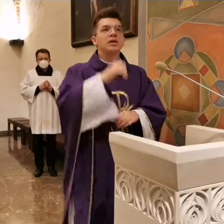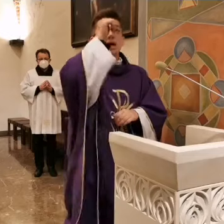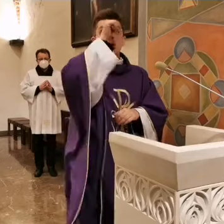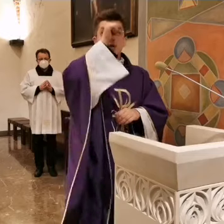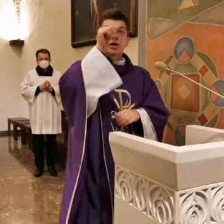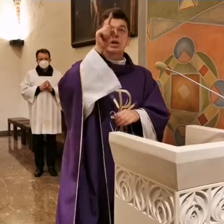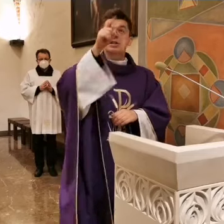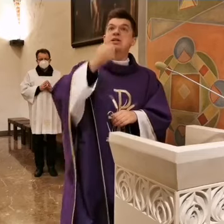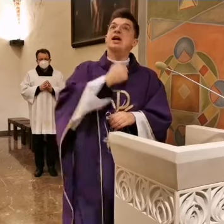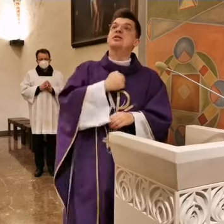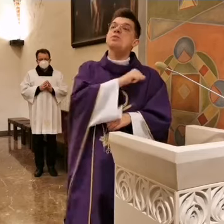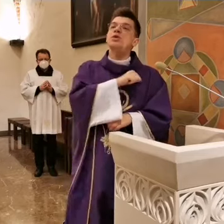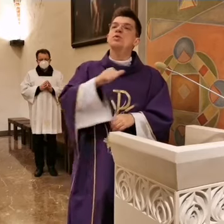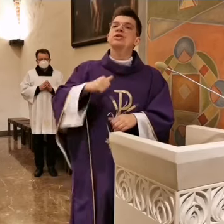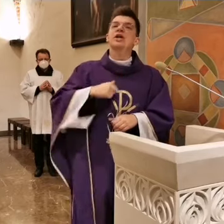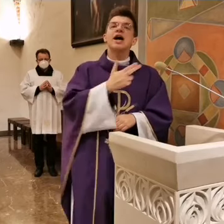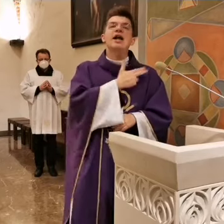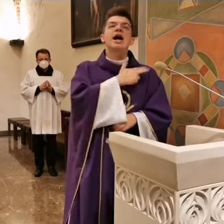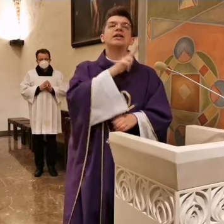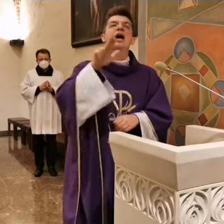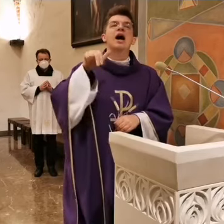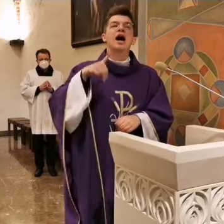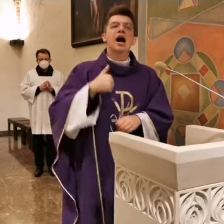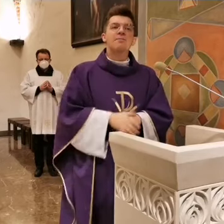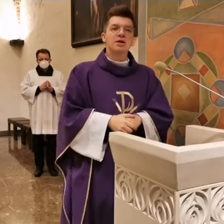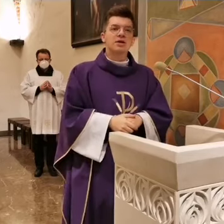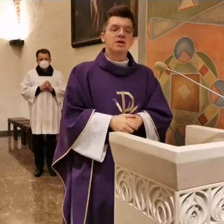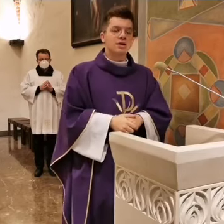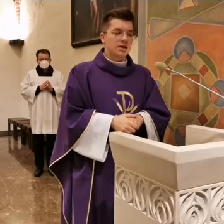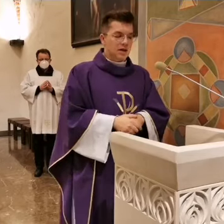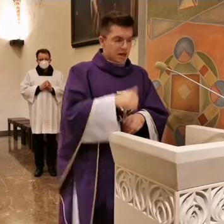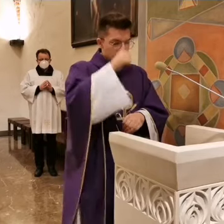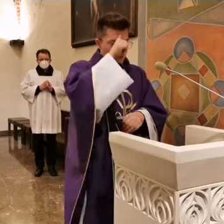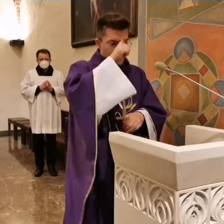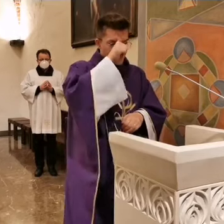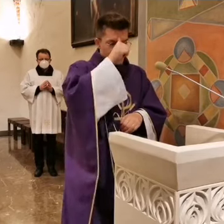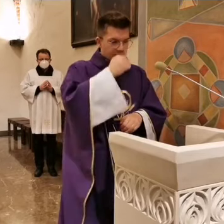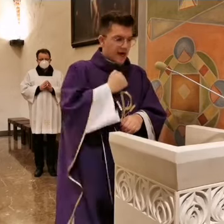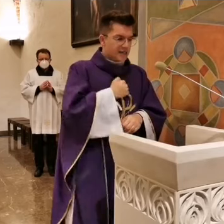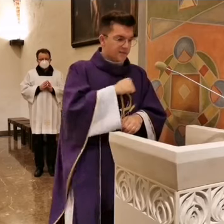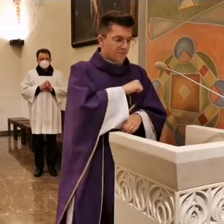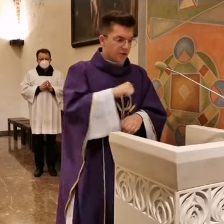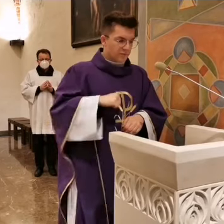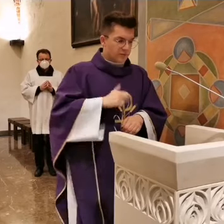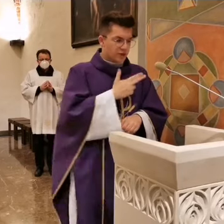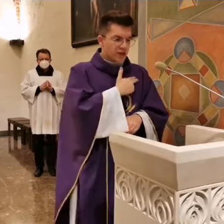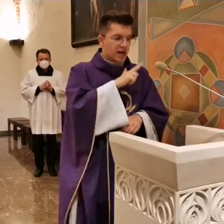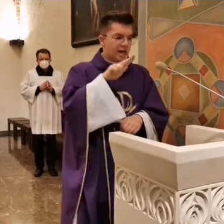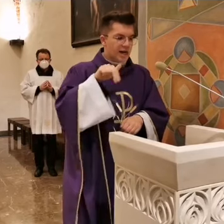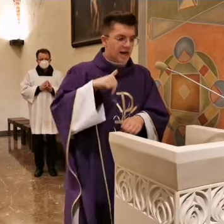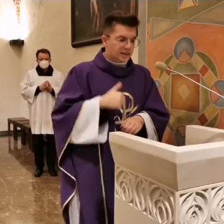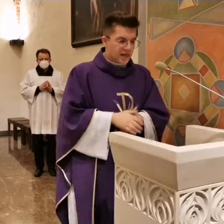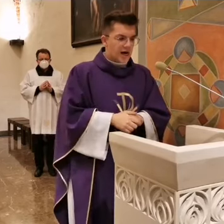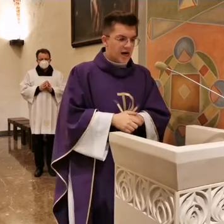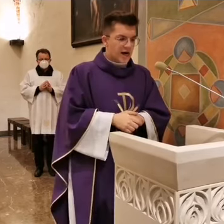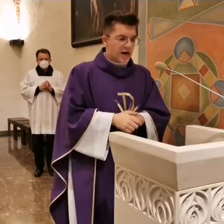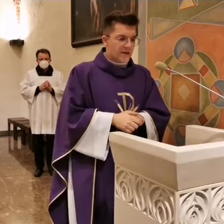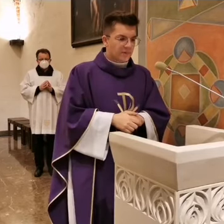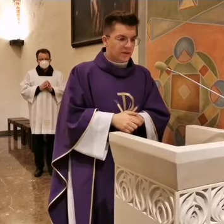nami. Chryste, zmiłuj się nad nami. Chryste, zmiłuj się